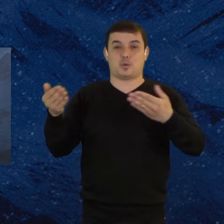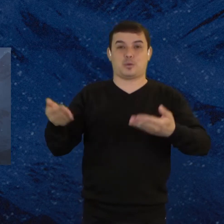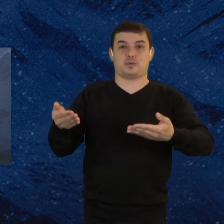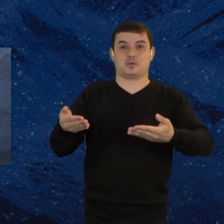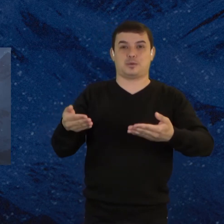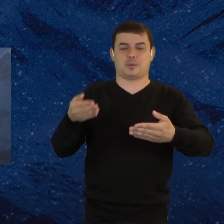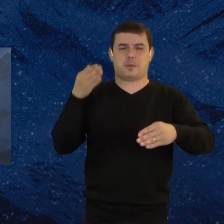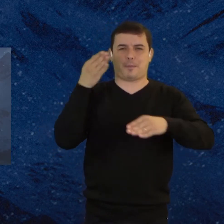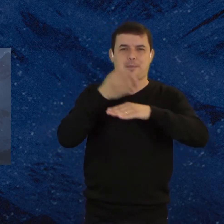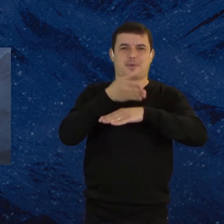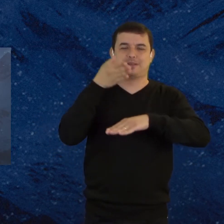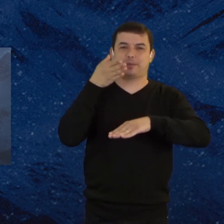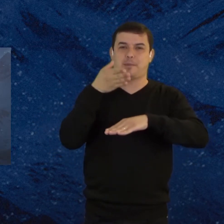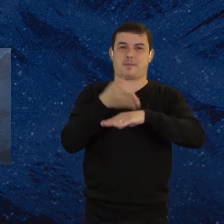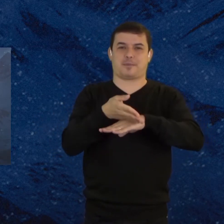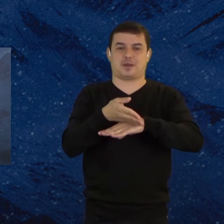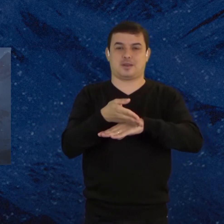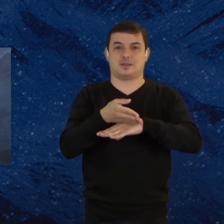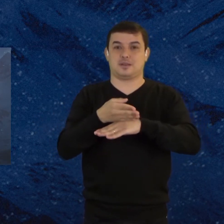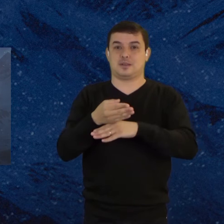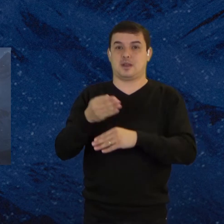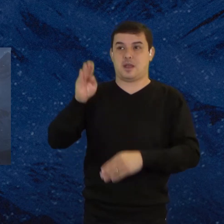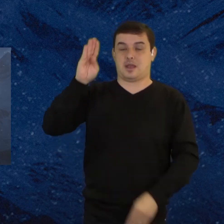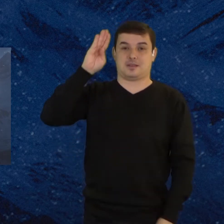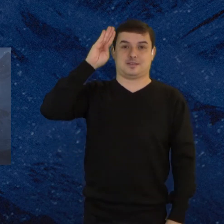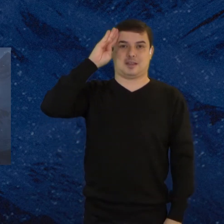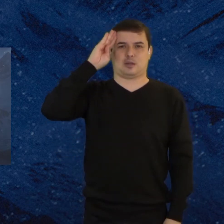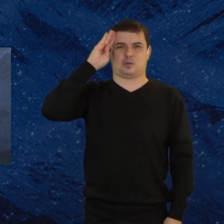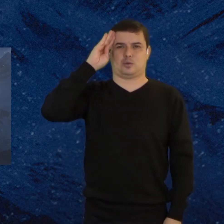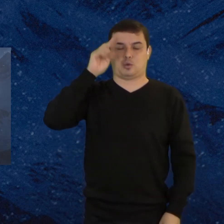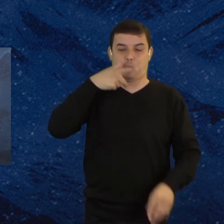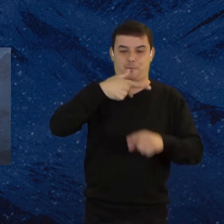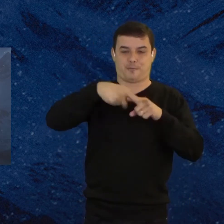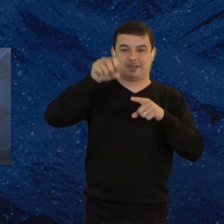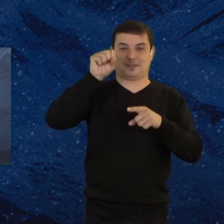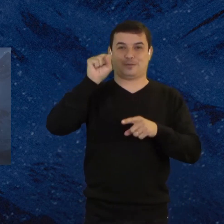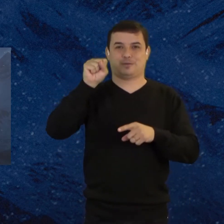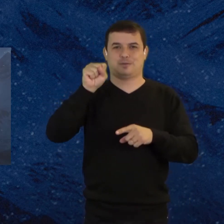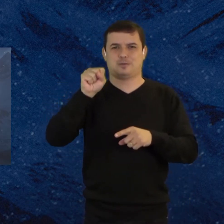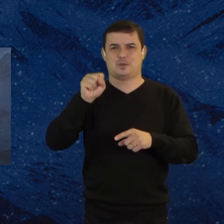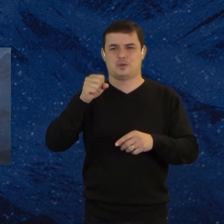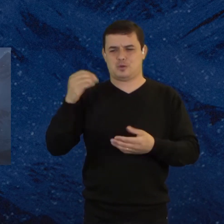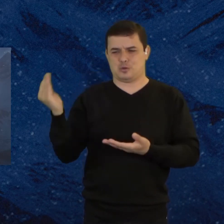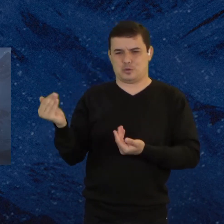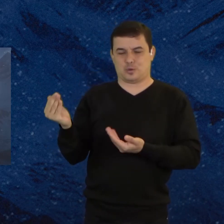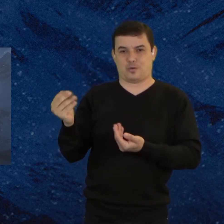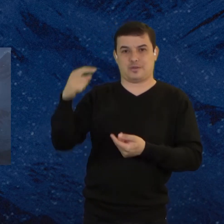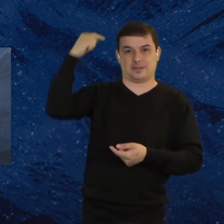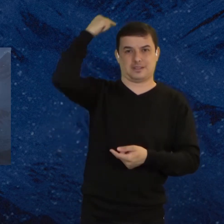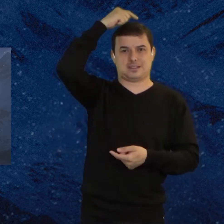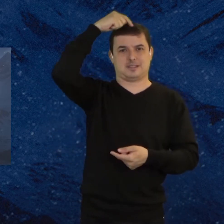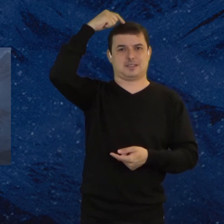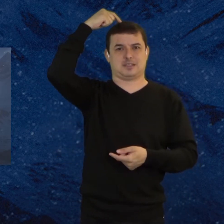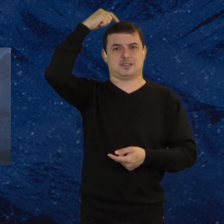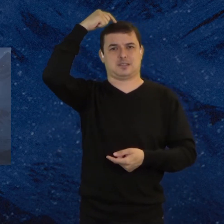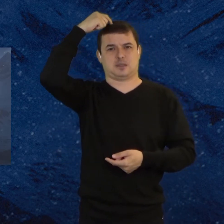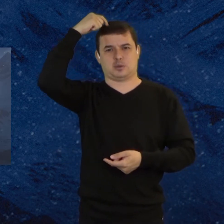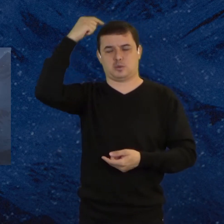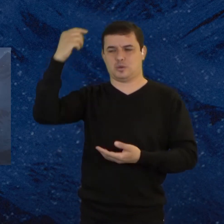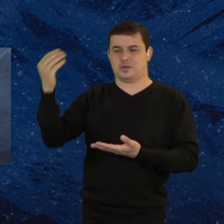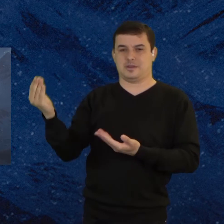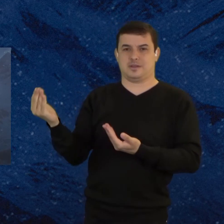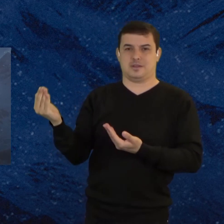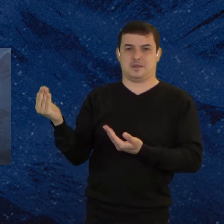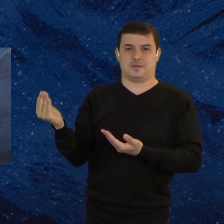fazer parte deste exército de vencedores. Jovens, santos, vencedores. Eu